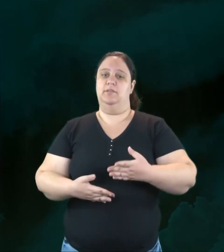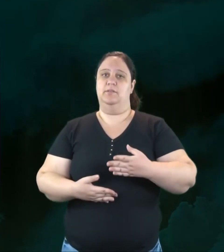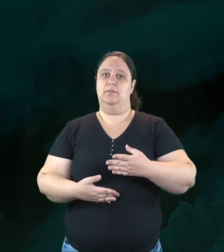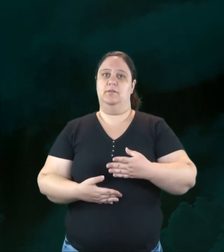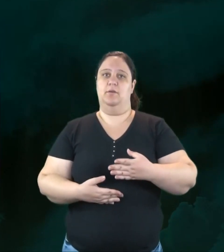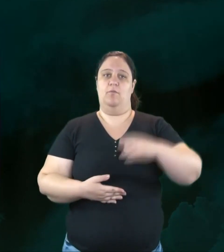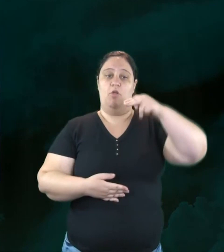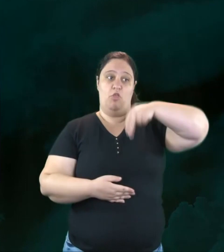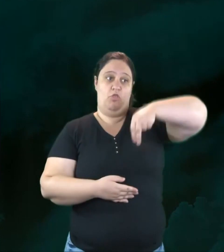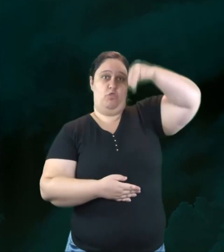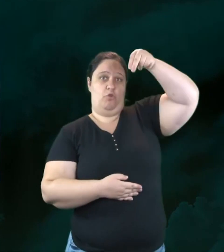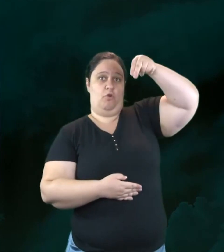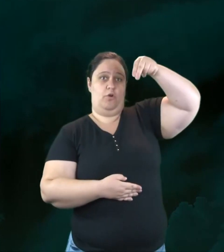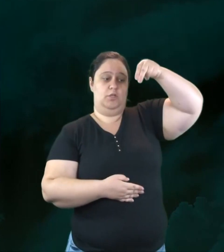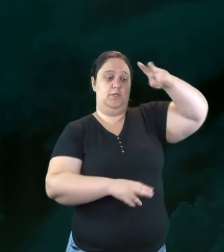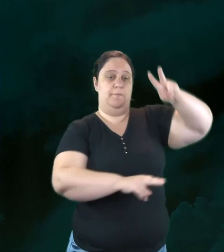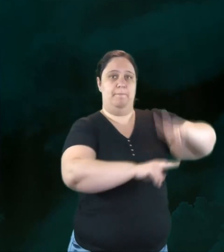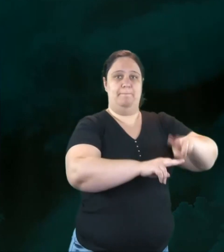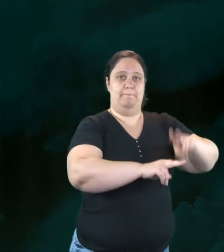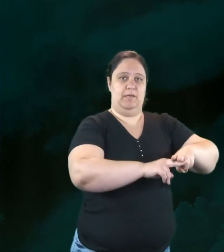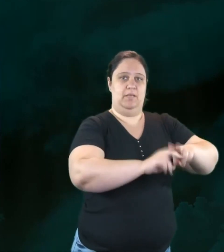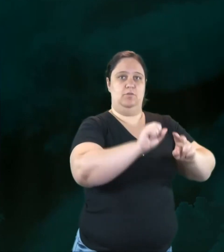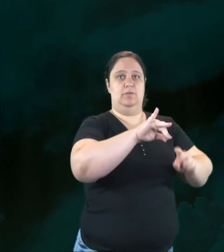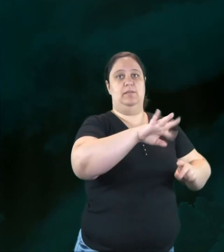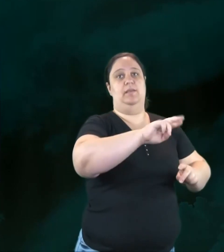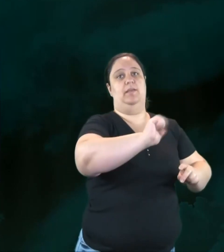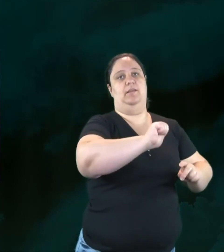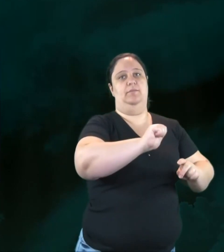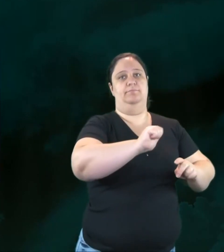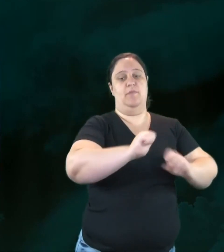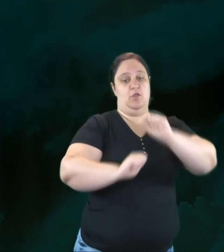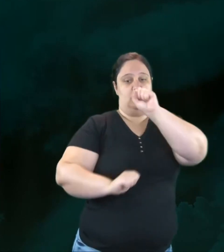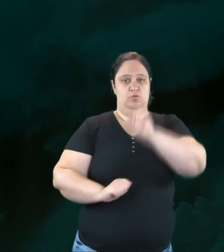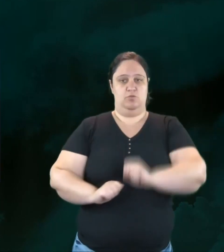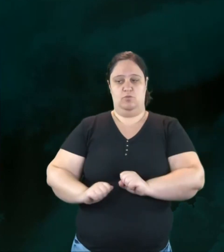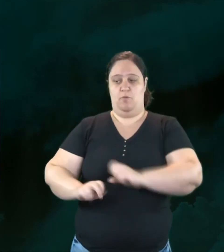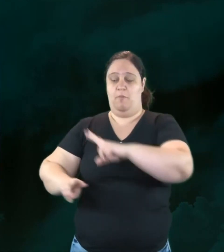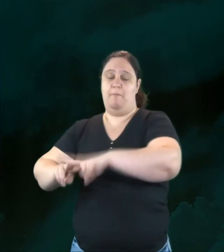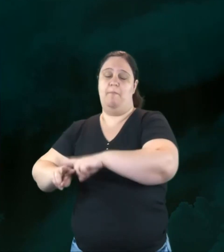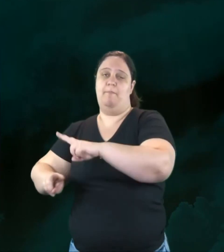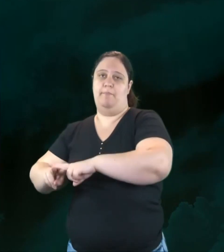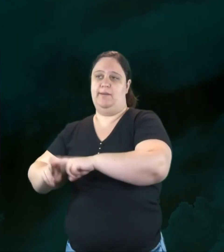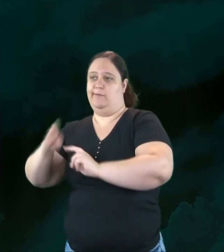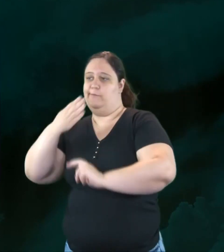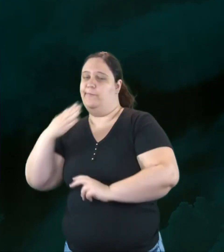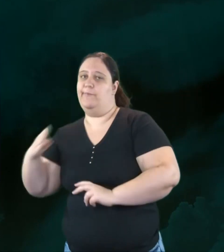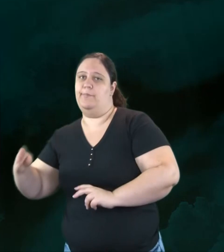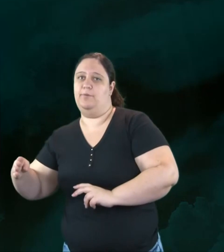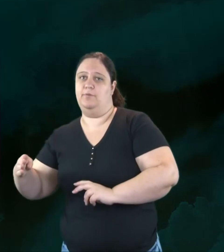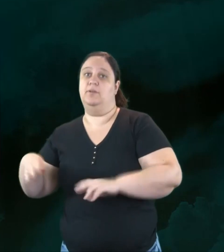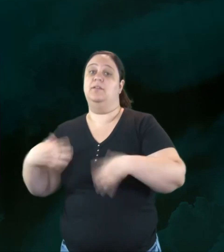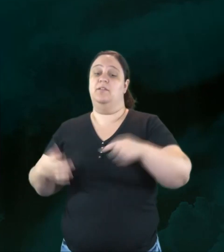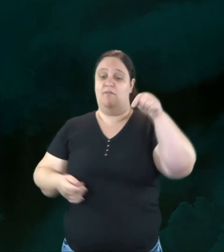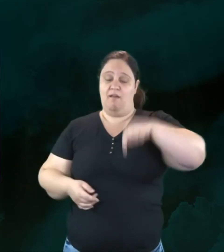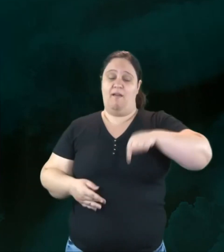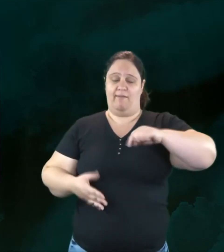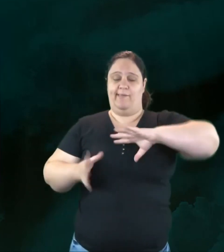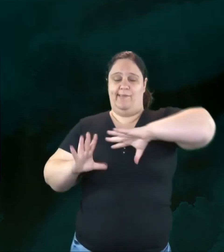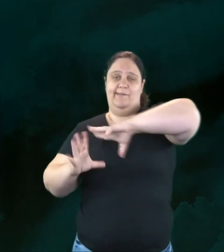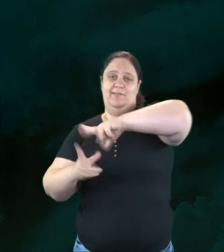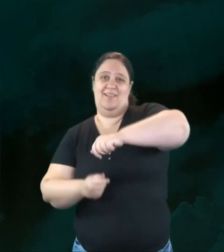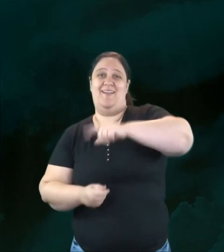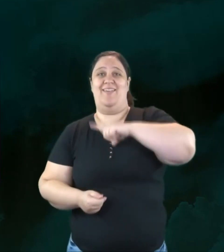cativeiro para a Síria, e o reino do sul para a Babilônia. Portanto, irmãos, a luta aqui na terra é a luta de reinos.